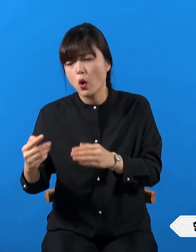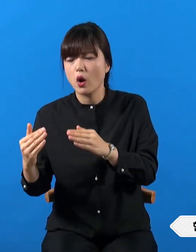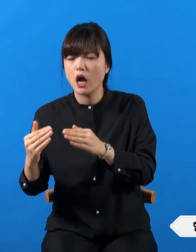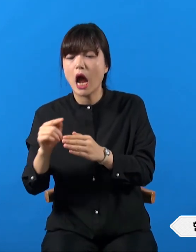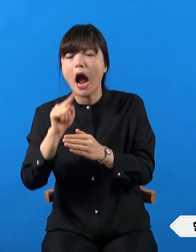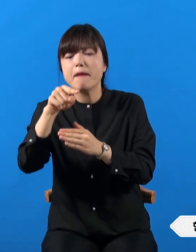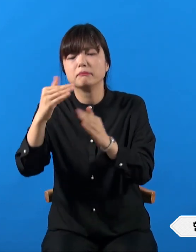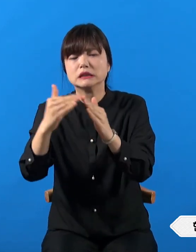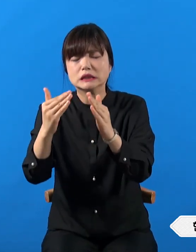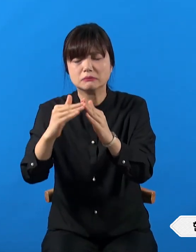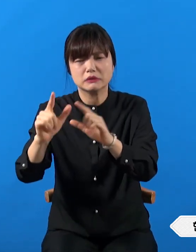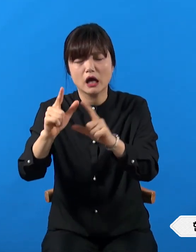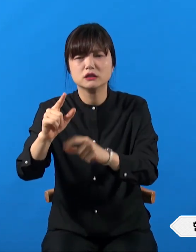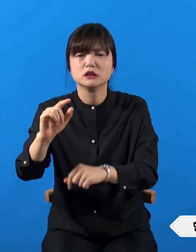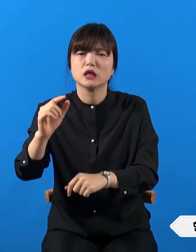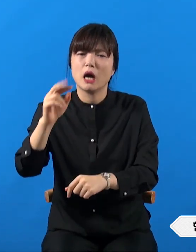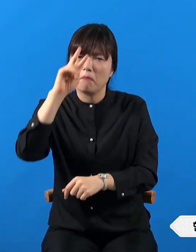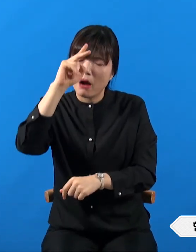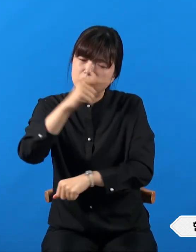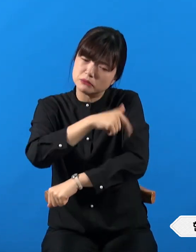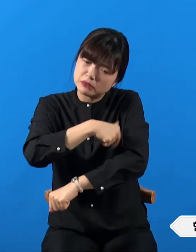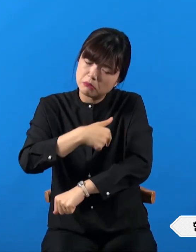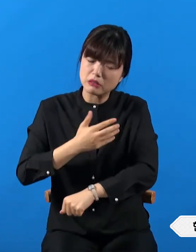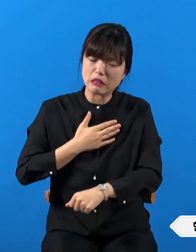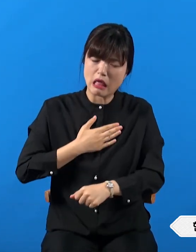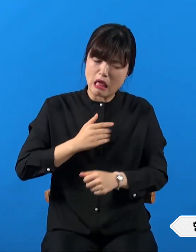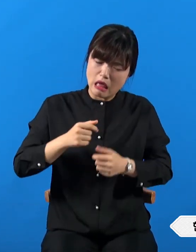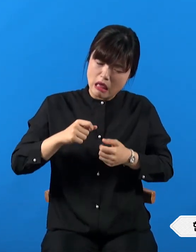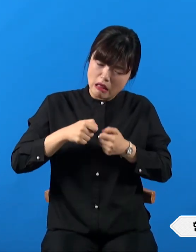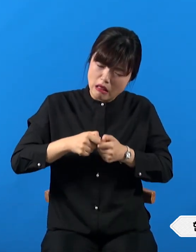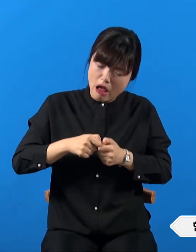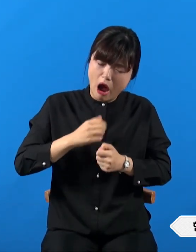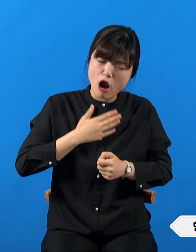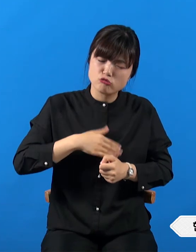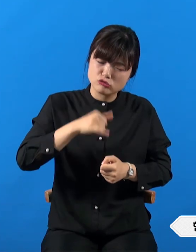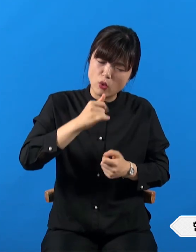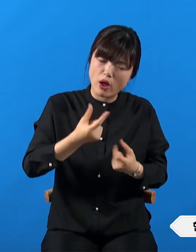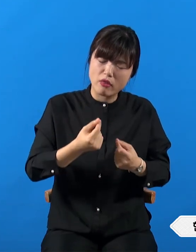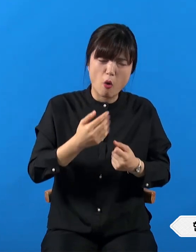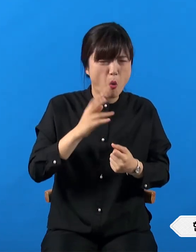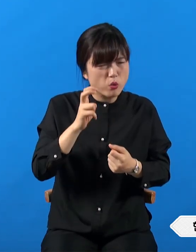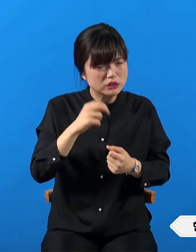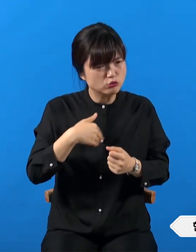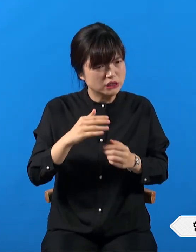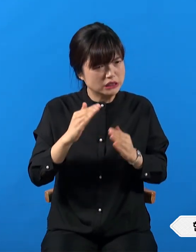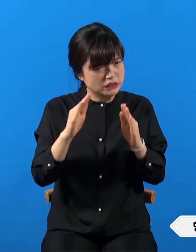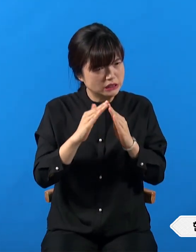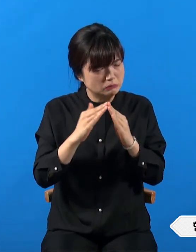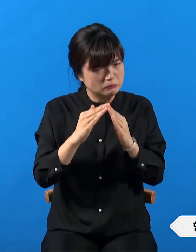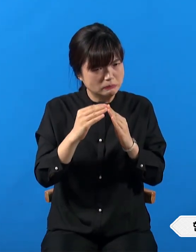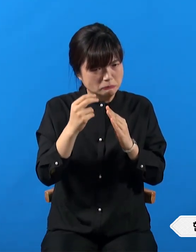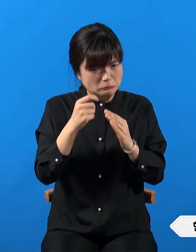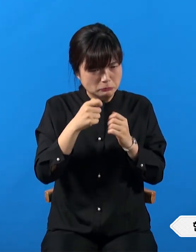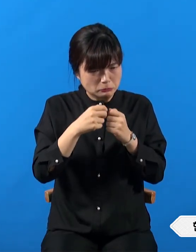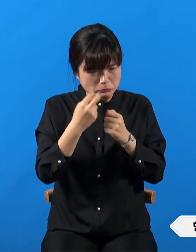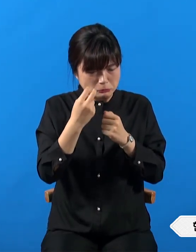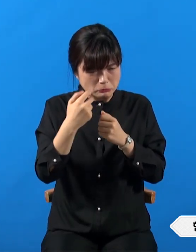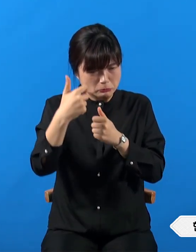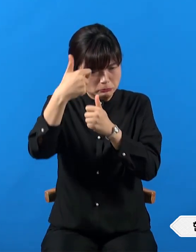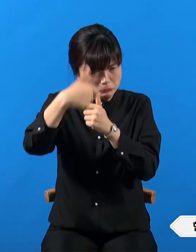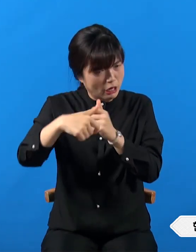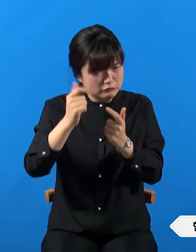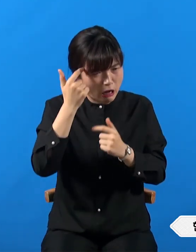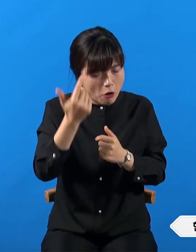사생활을 훤히 알고 있어요. 혹시 우리 집을 몰래 도청하고 있는 건 아닐까요? 목사님이